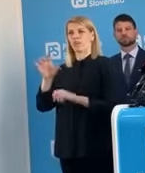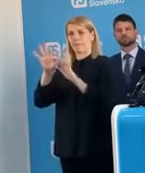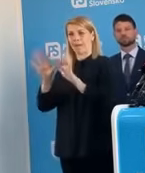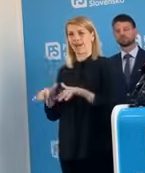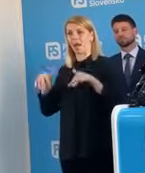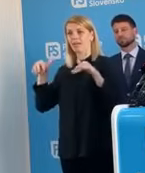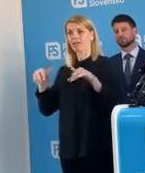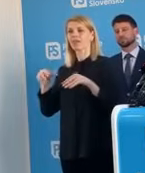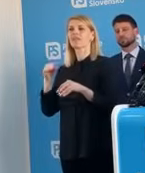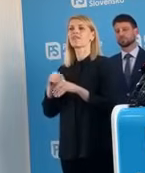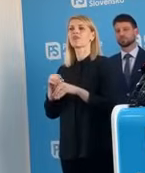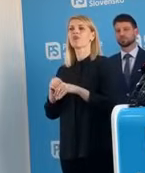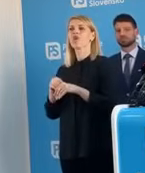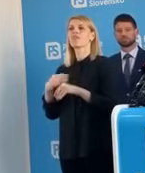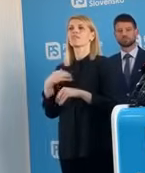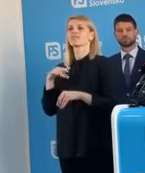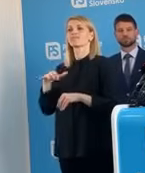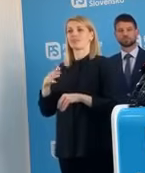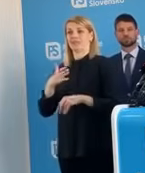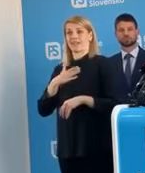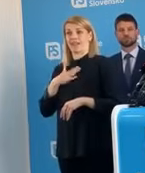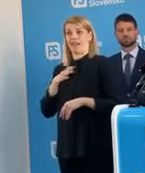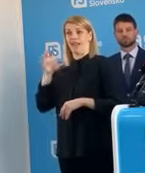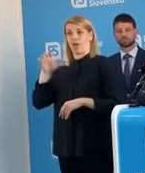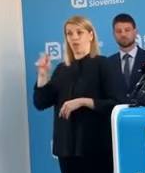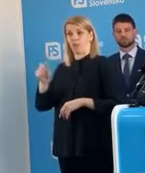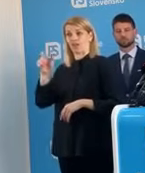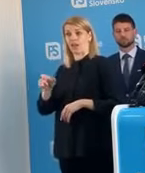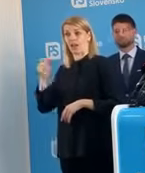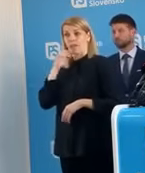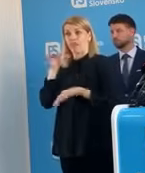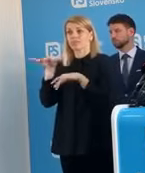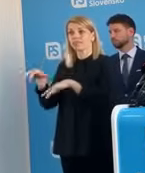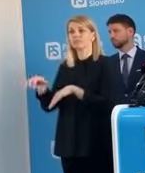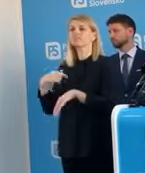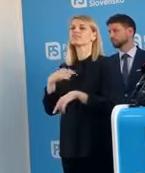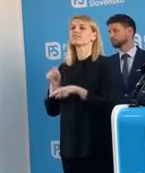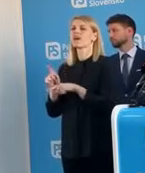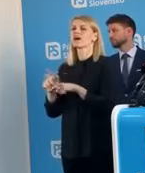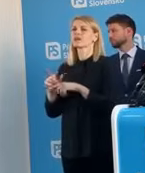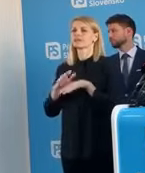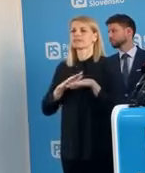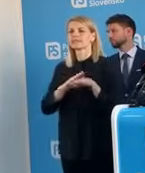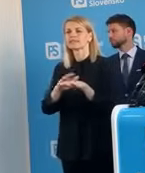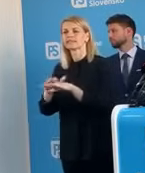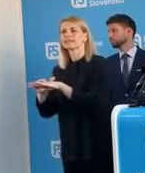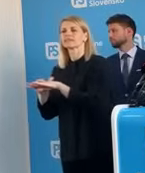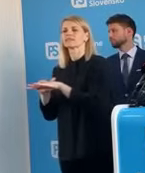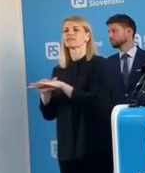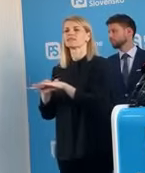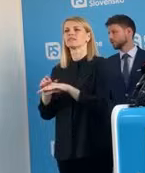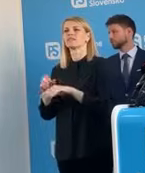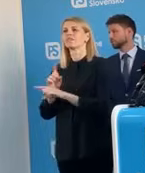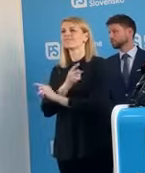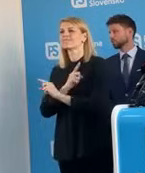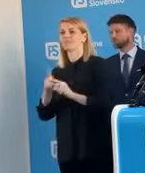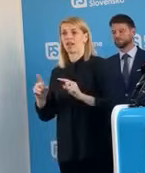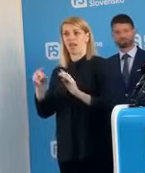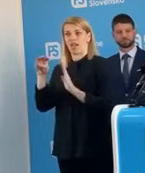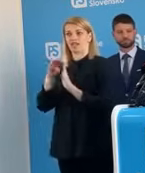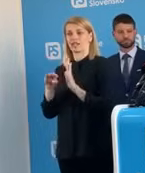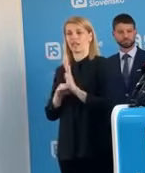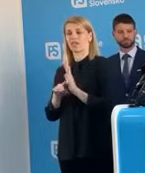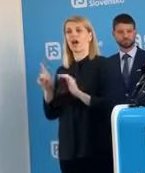parlamente, v prípade, že tam budeme mať našich europoslancov, je aj to, že budeme apelovať na to, aby v akejkoľvek